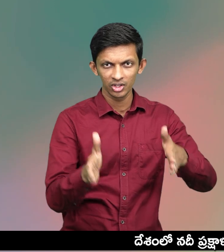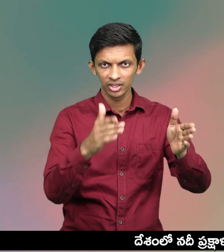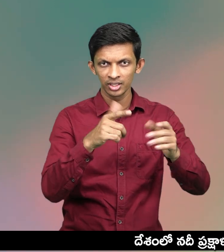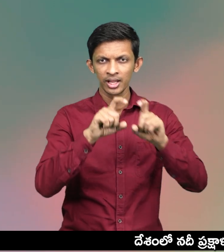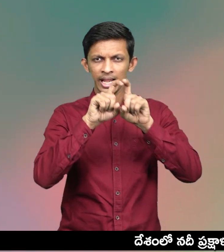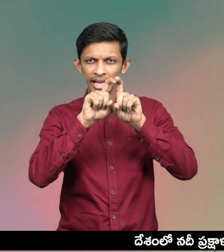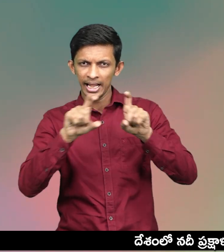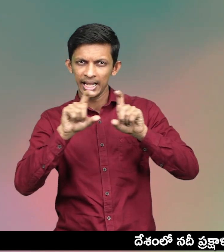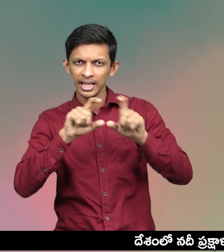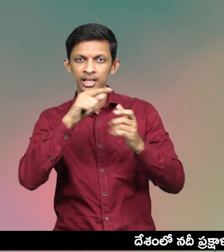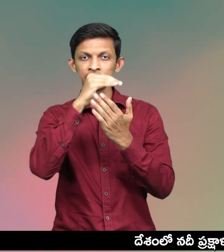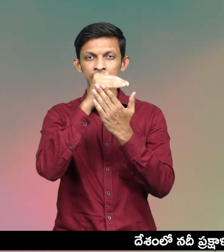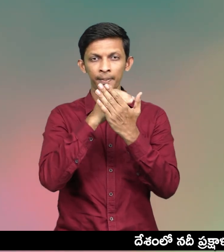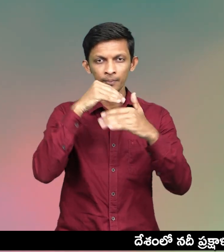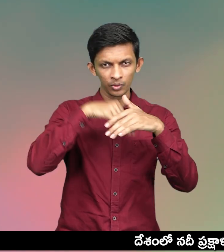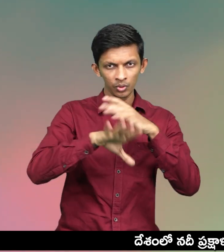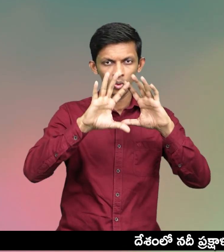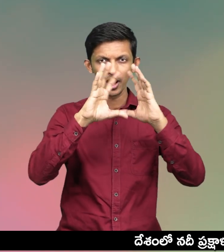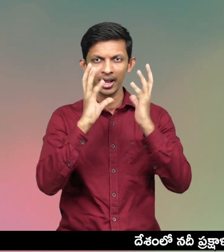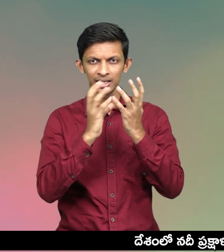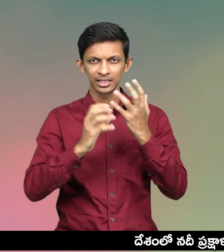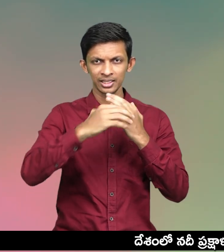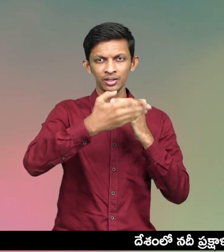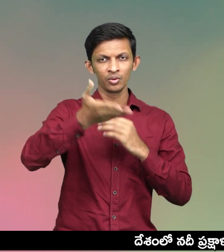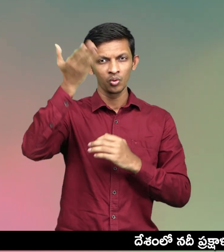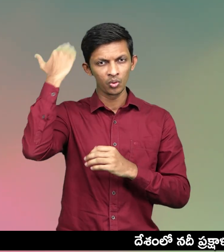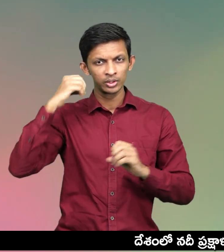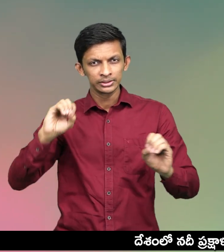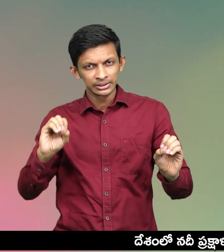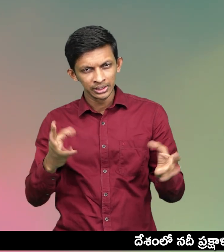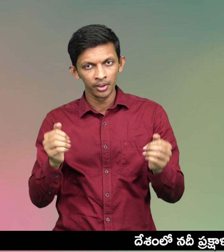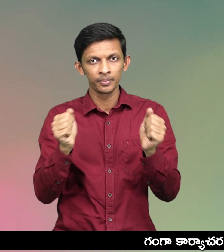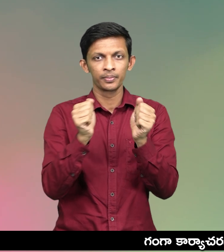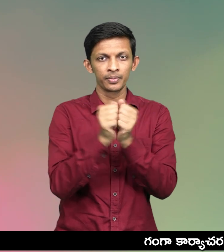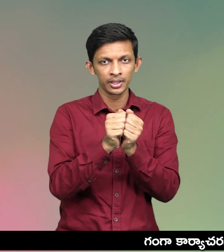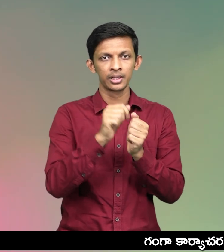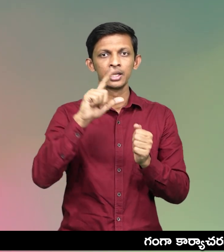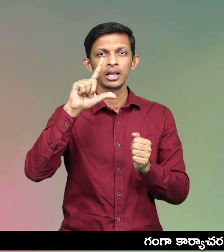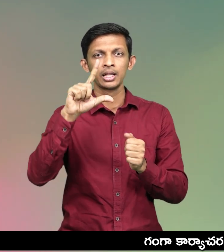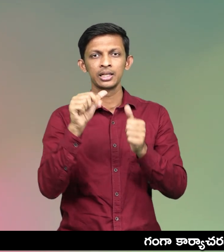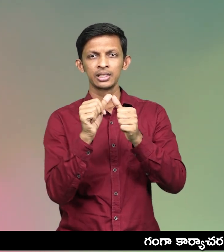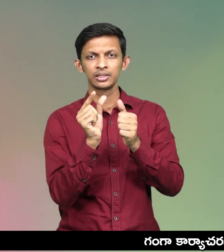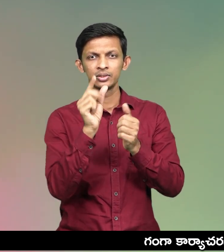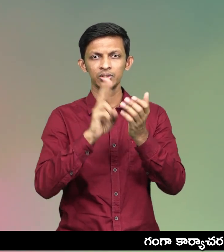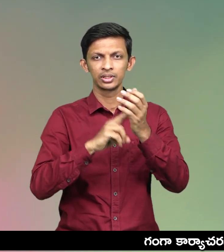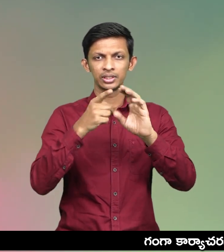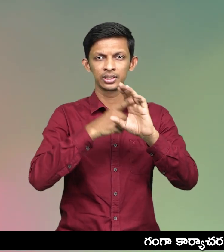దేశంలో నదీ ప్రక్షాళన కార్యక్రమం ప్రారంభించబడింది. గంగా కార్యాచరణ ప్రణాళికను